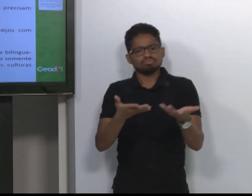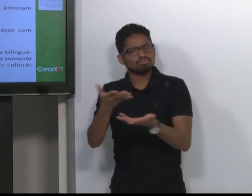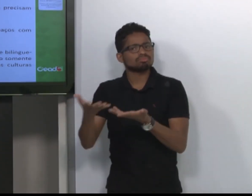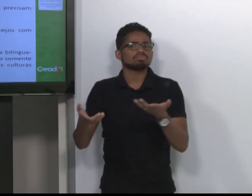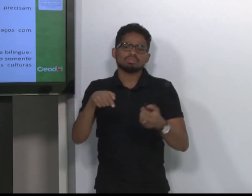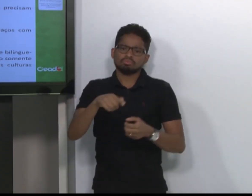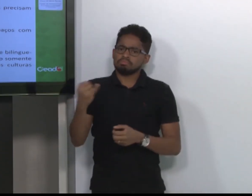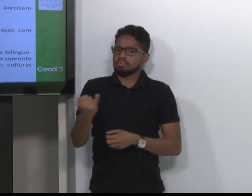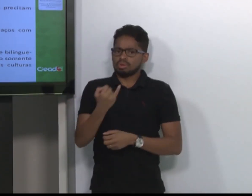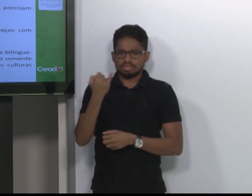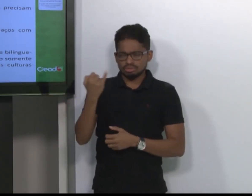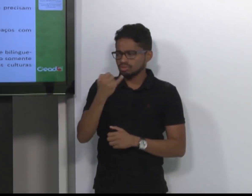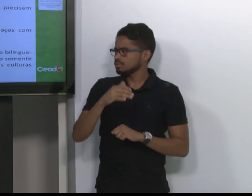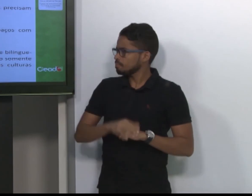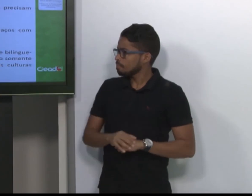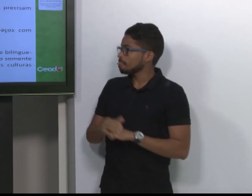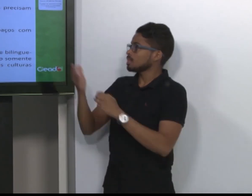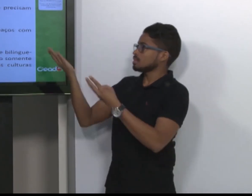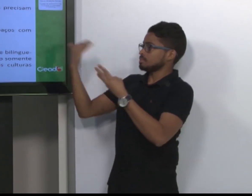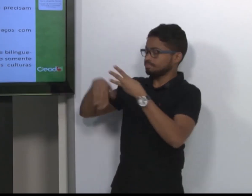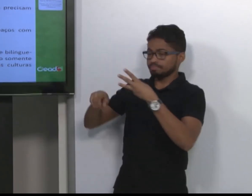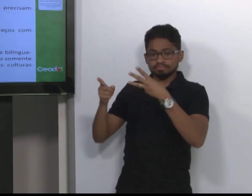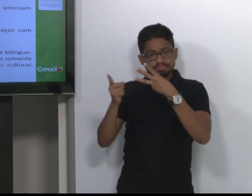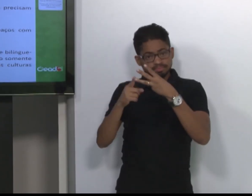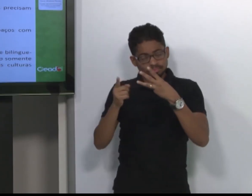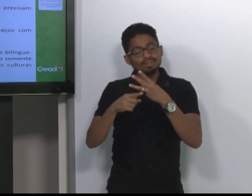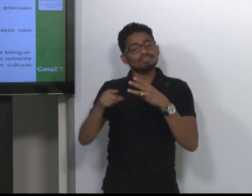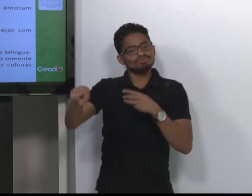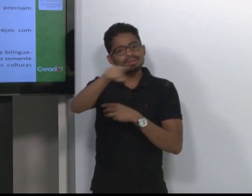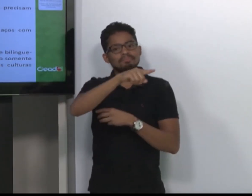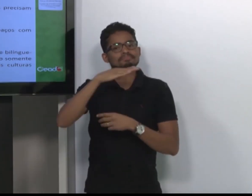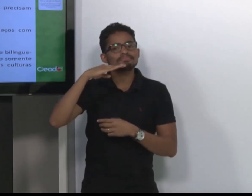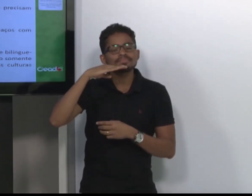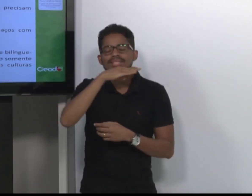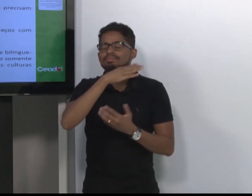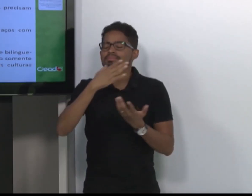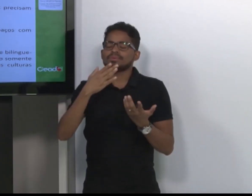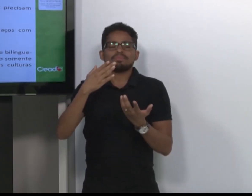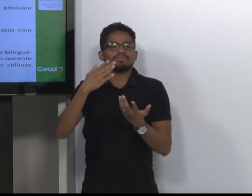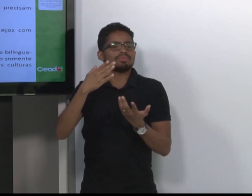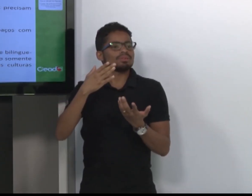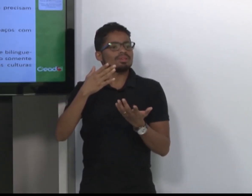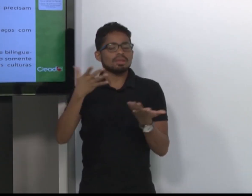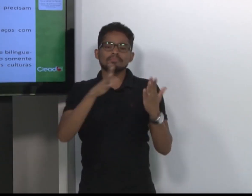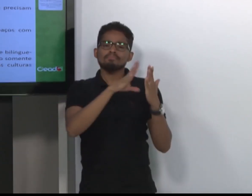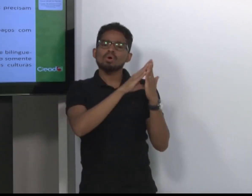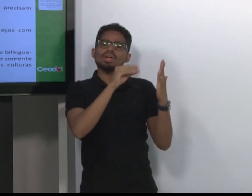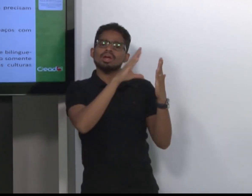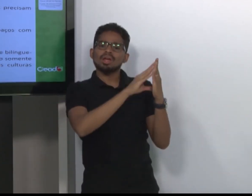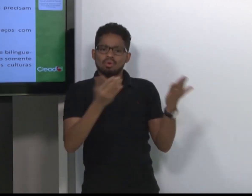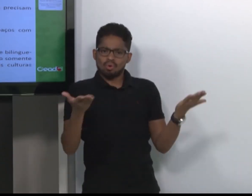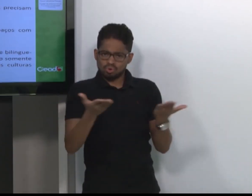está preparado, que ele tem experiência, isso é muito importante. Terceiro item. Percebam